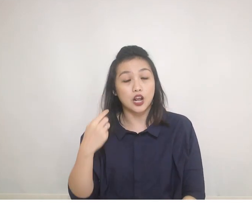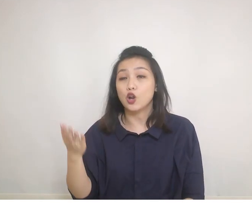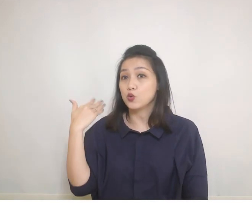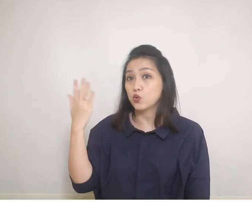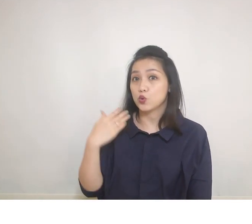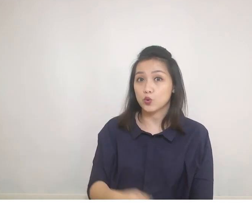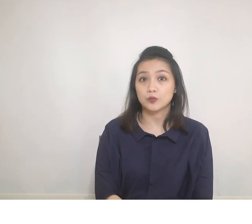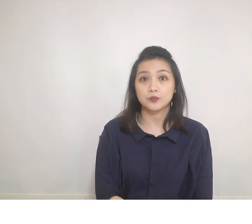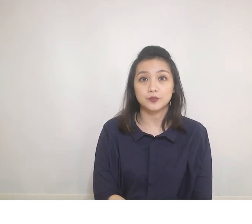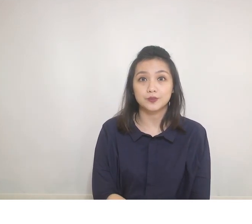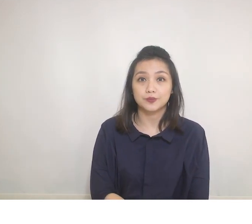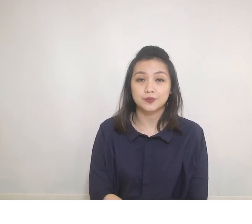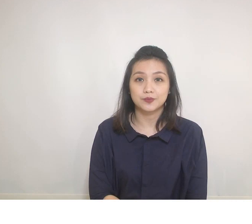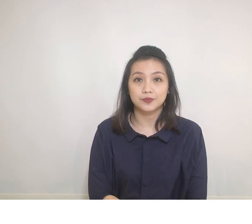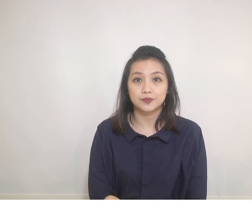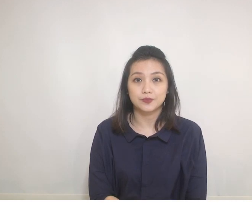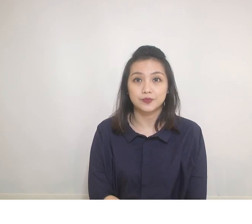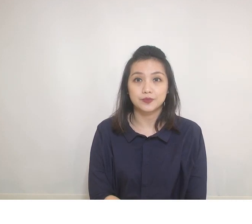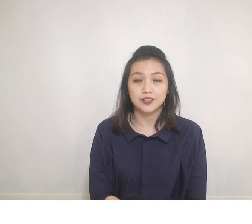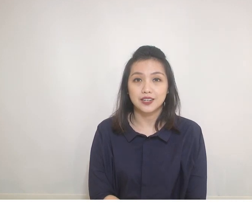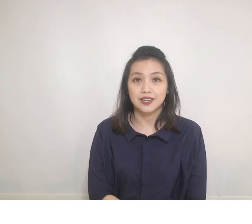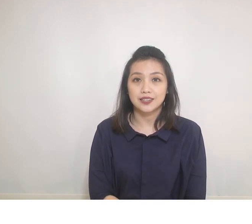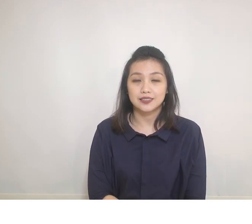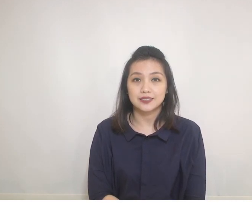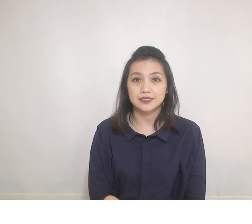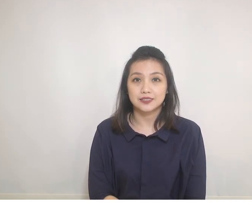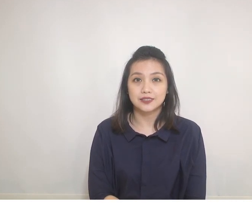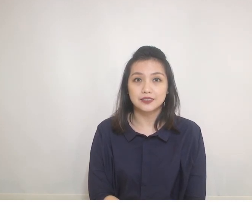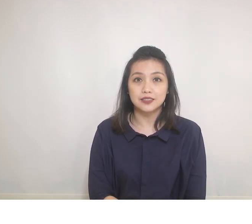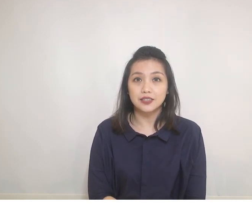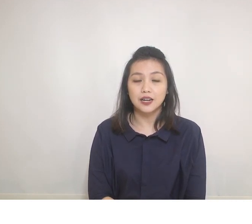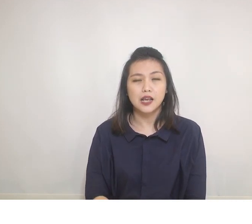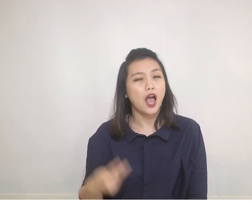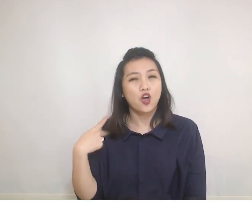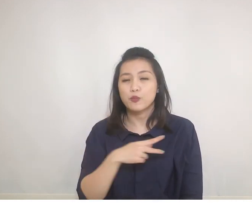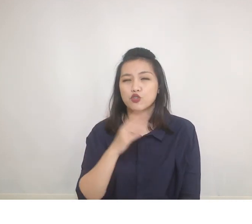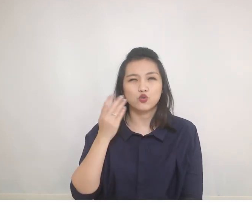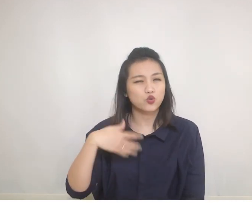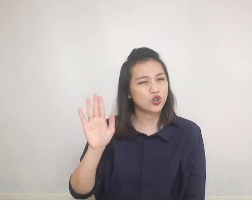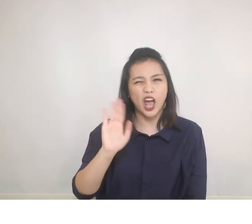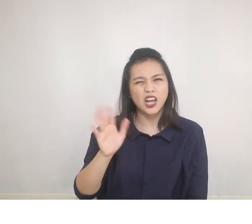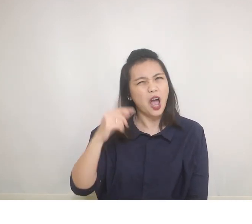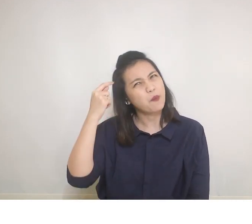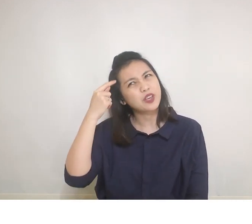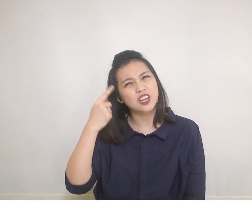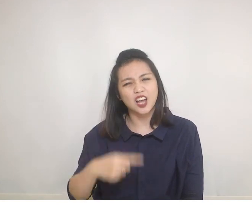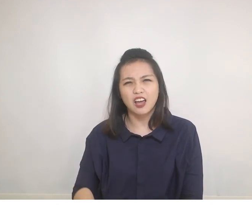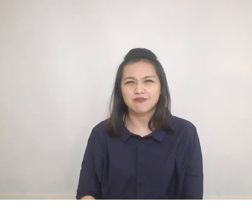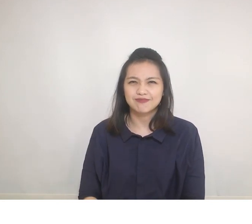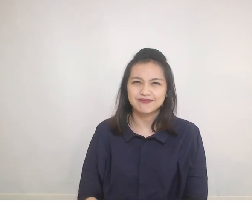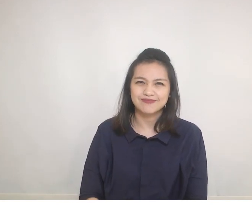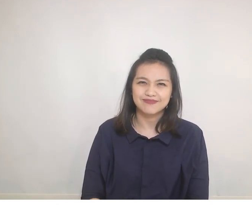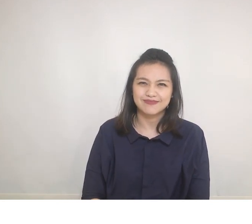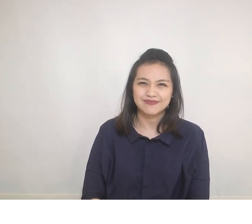semakin enggak ke arah sana gitu, kami ke arah ya ini melakukan kehendak Tuhan. Justru